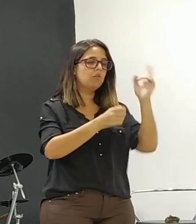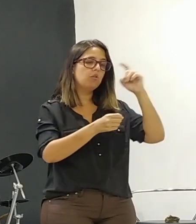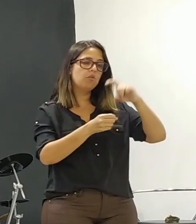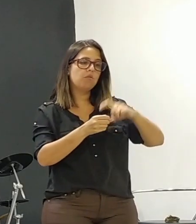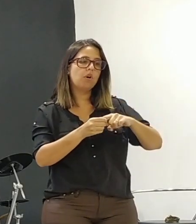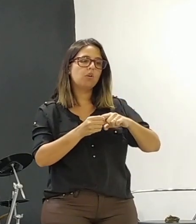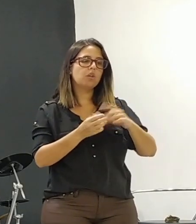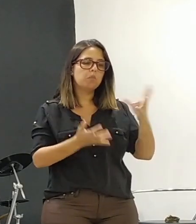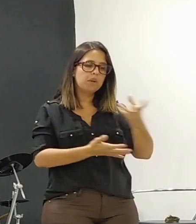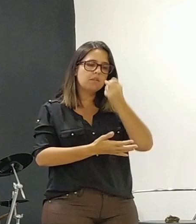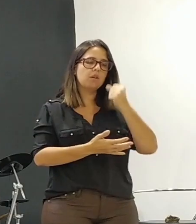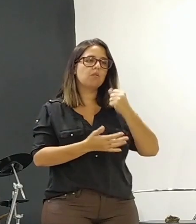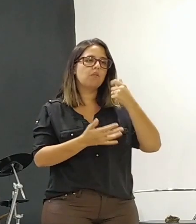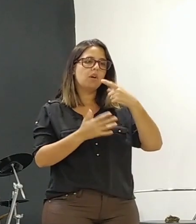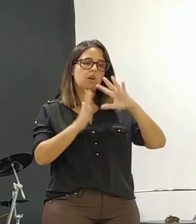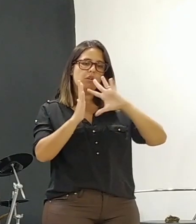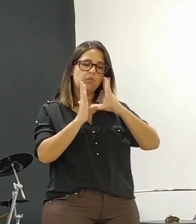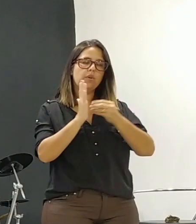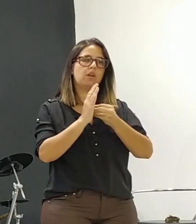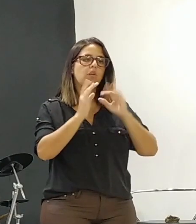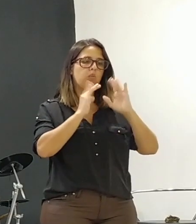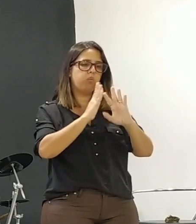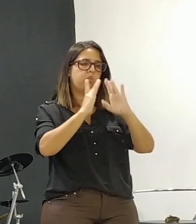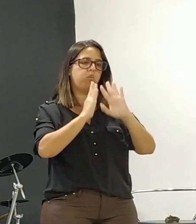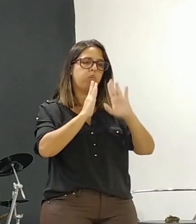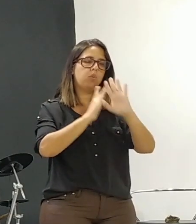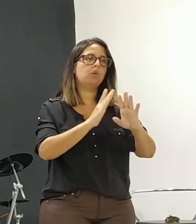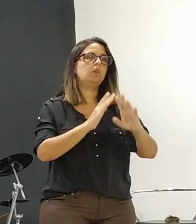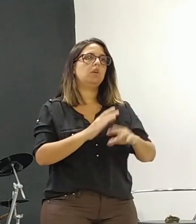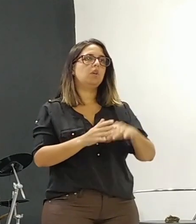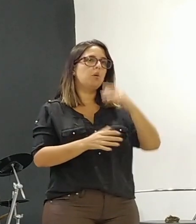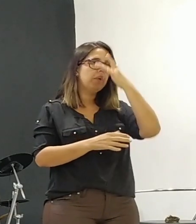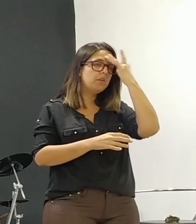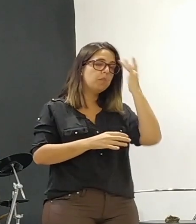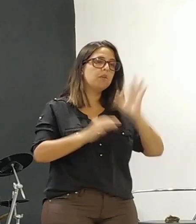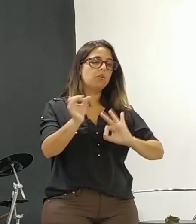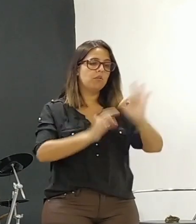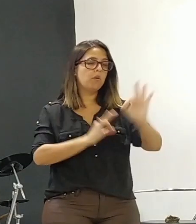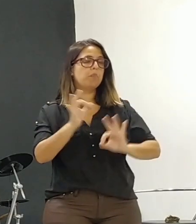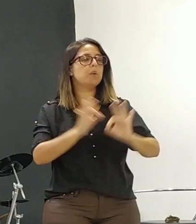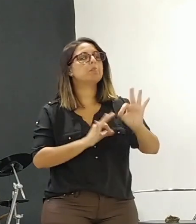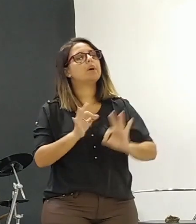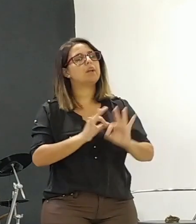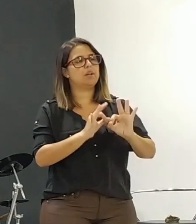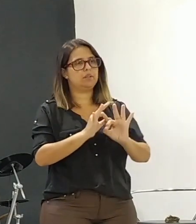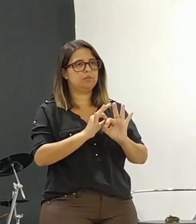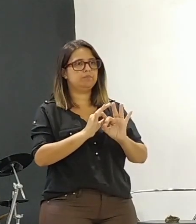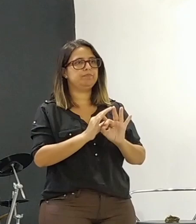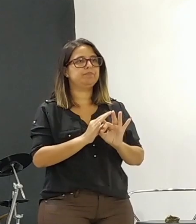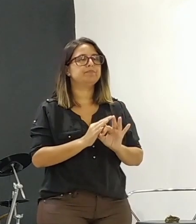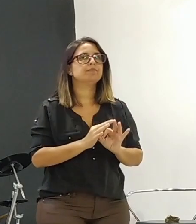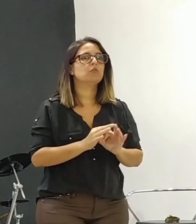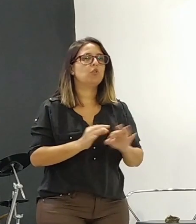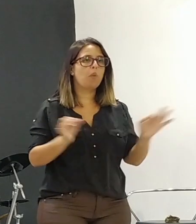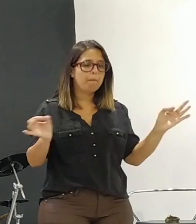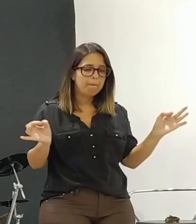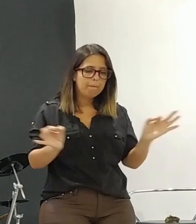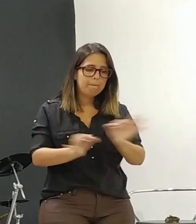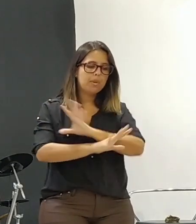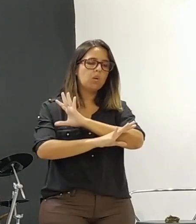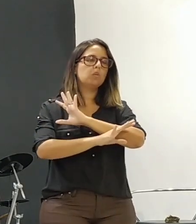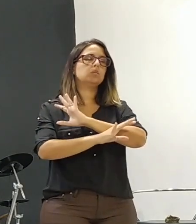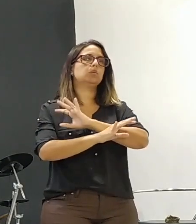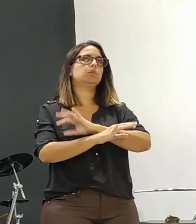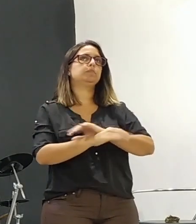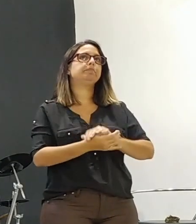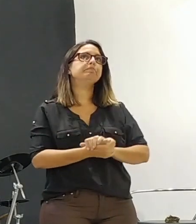buscar a sua igreja. A trombeta vai soar. E somente aquele que estiver preparado, aquele que tiver calçado, né, os